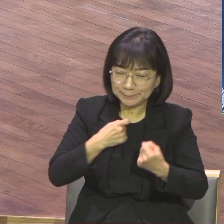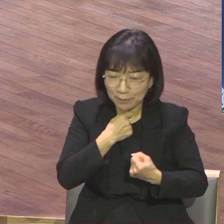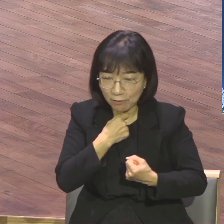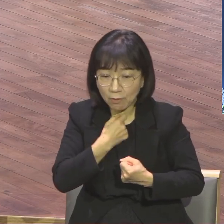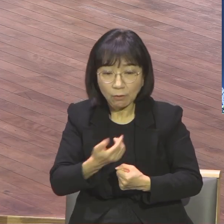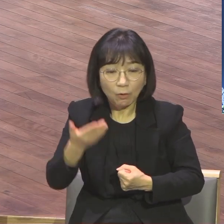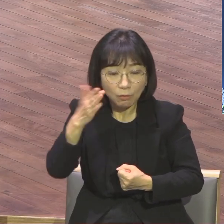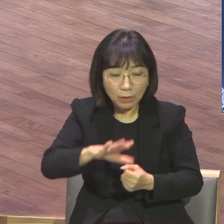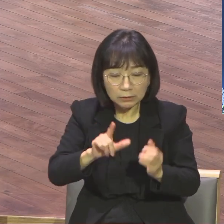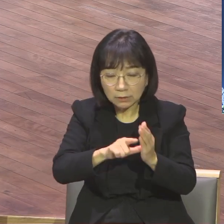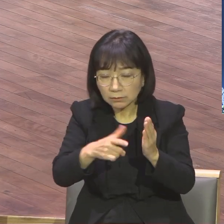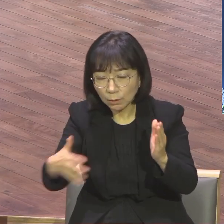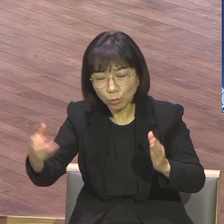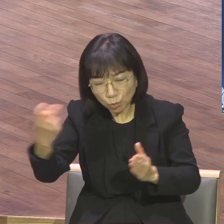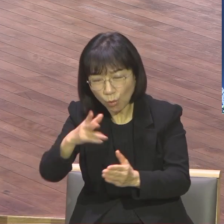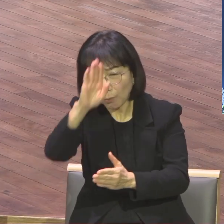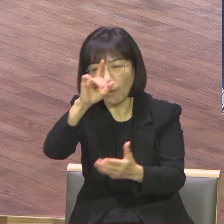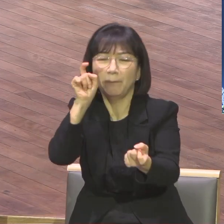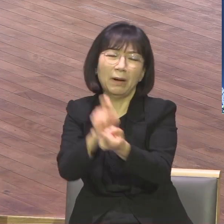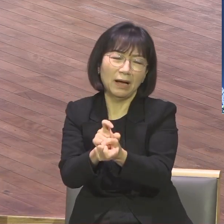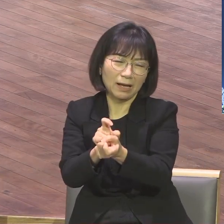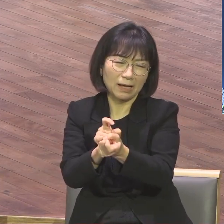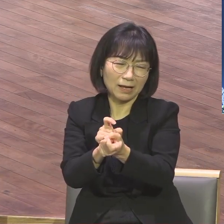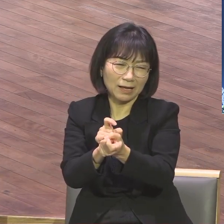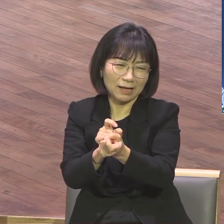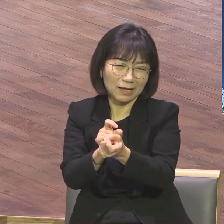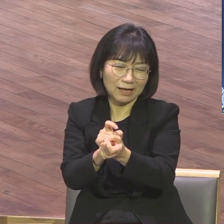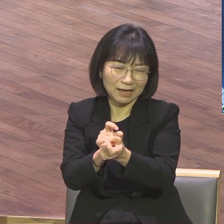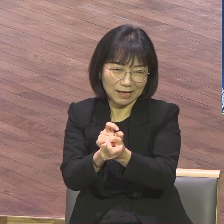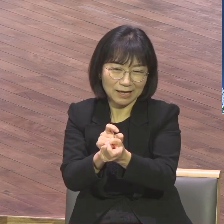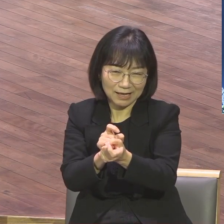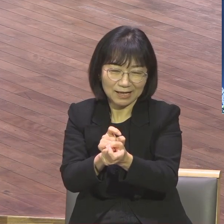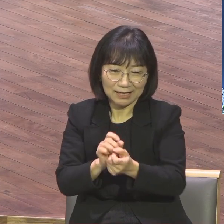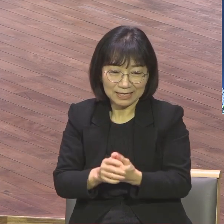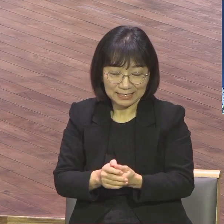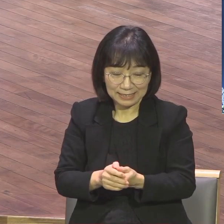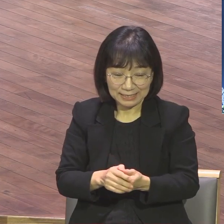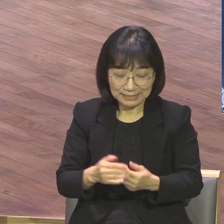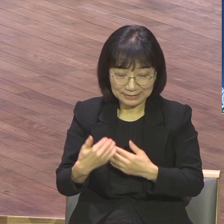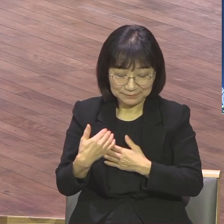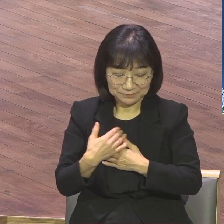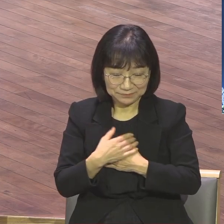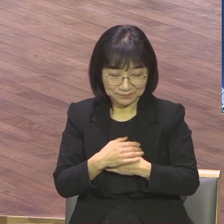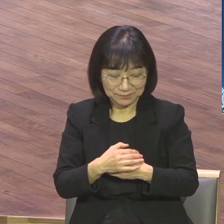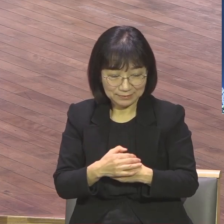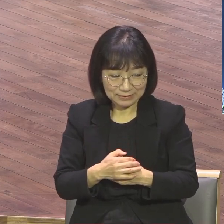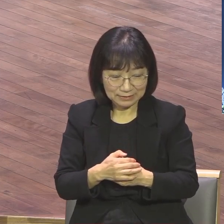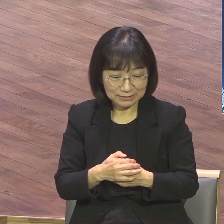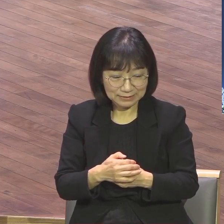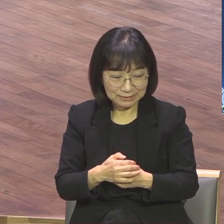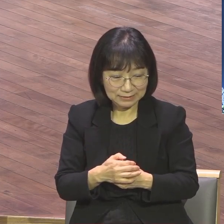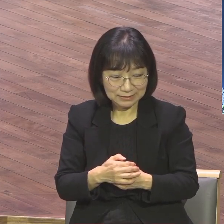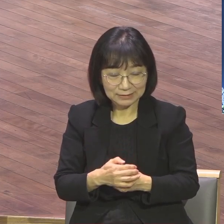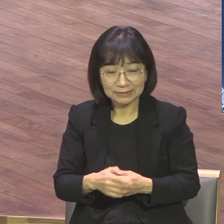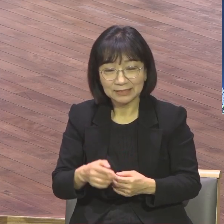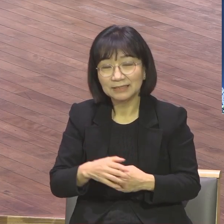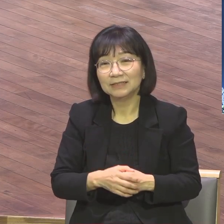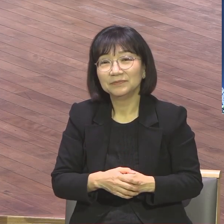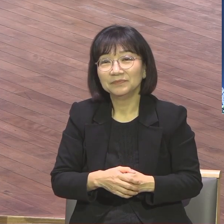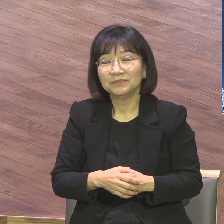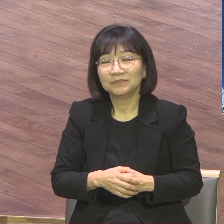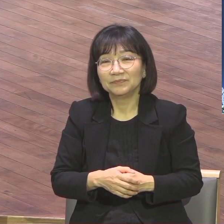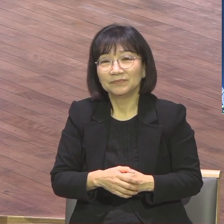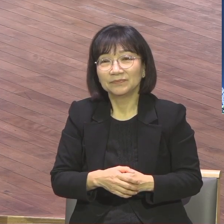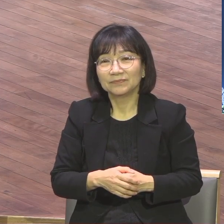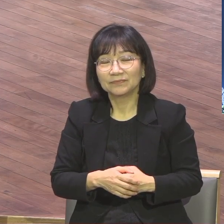그 다 나중에 다시 돌아갑니다. 다시 이 잠깐 이 땅에 잠깐 사는 동안에 이따가 다 없어질